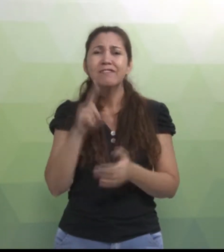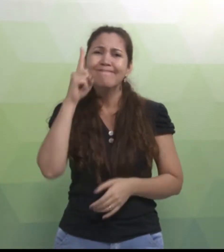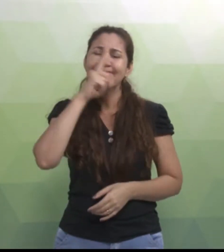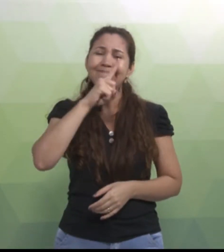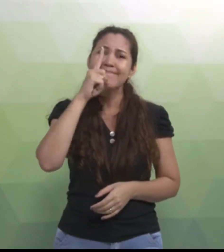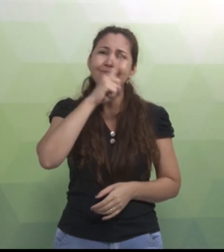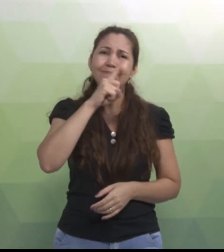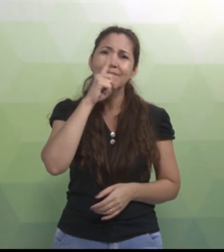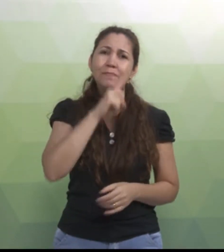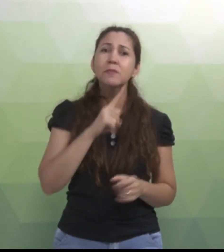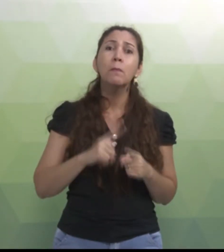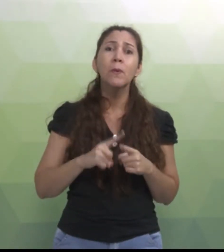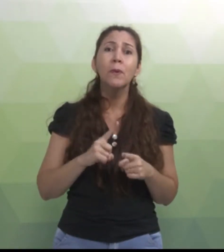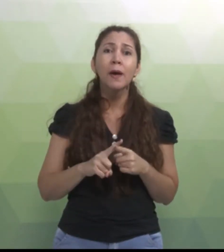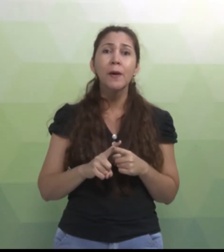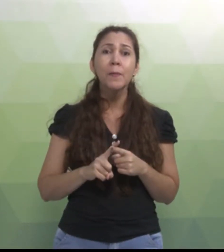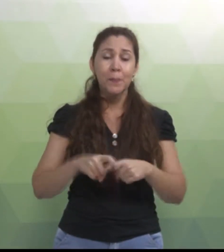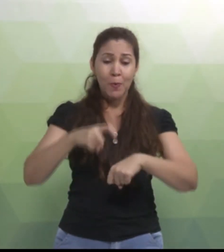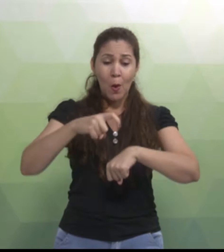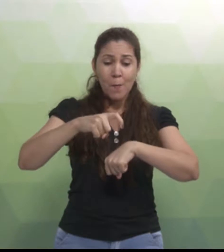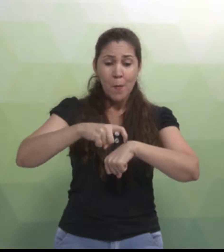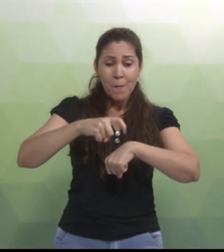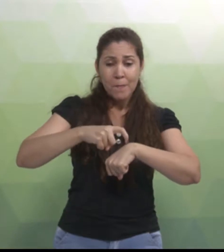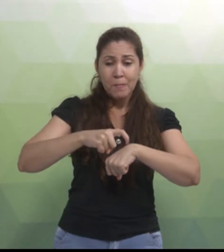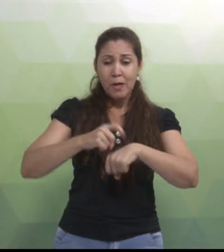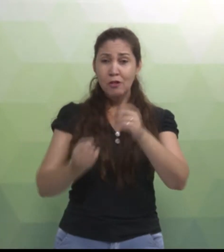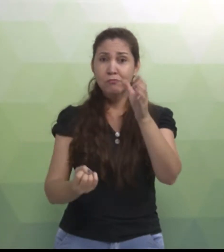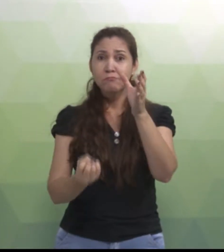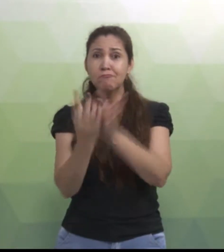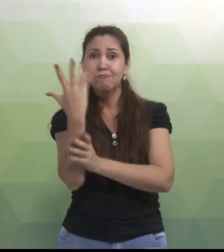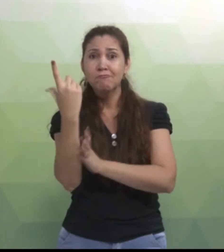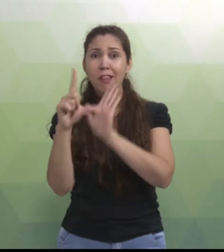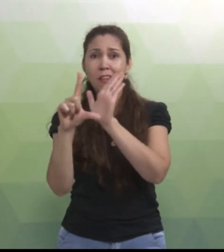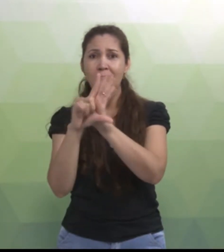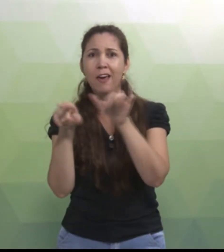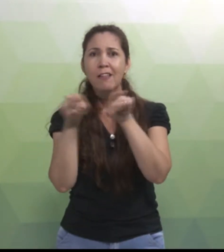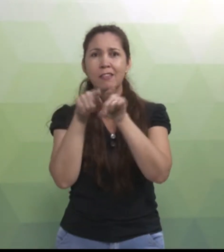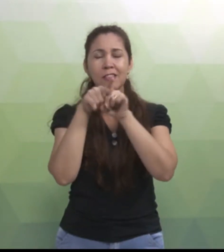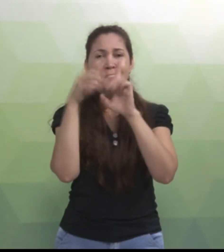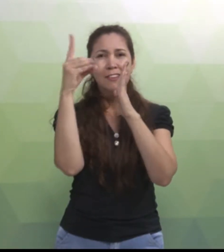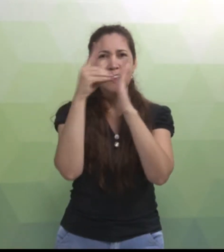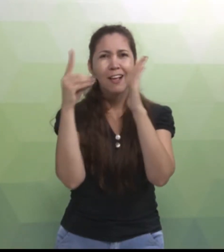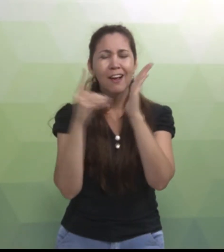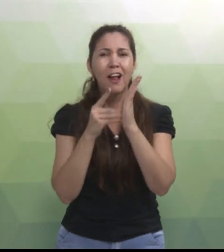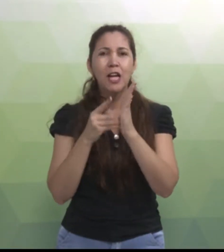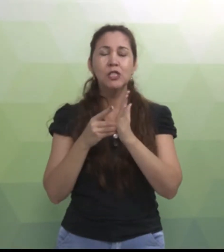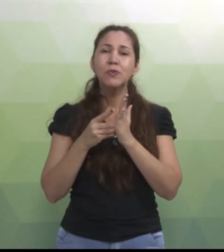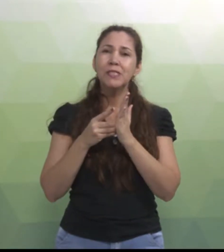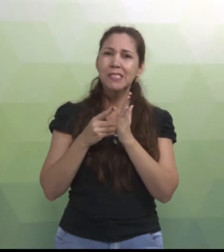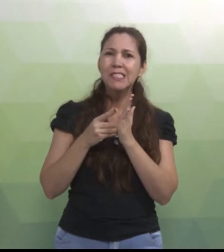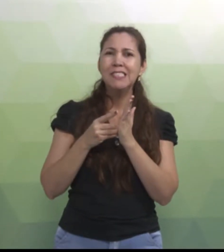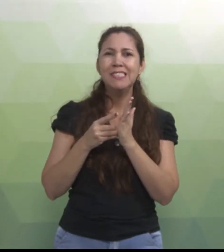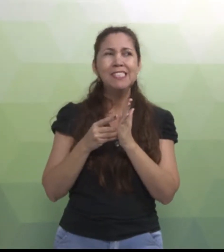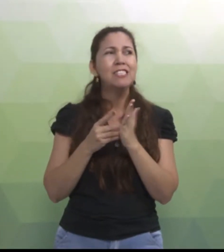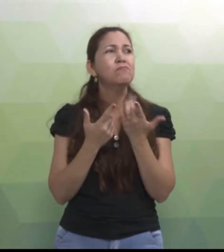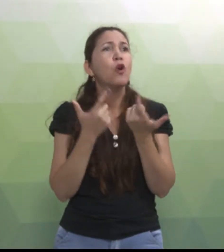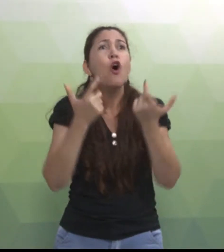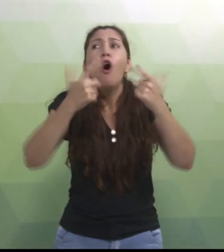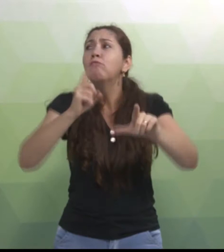equivocado. Com a publicação do decreto e a lei, onde encontra-se profissional,